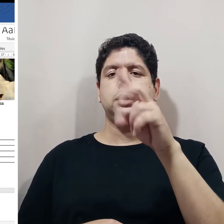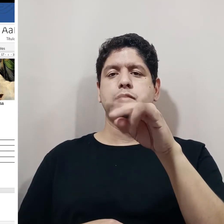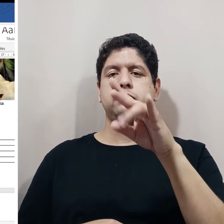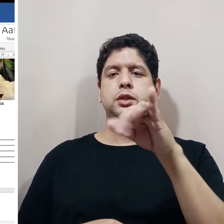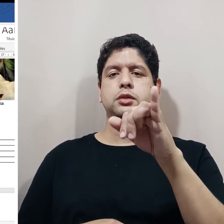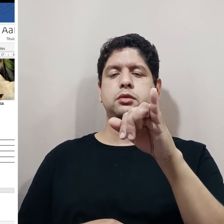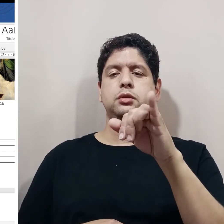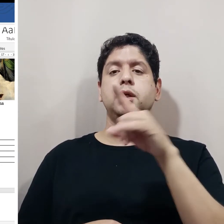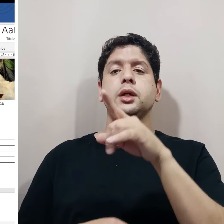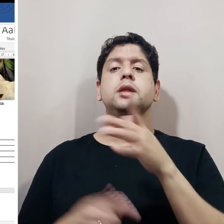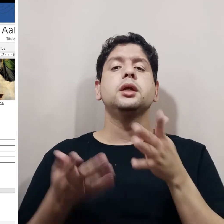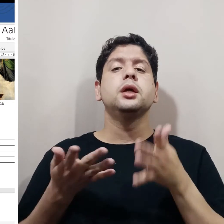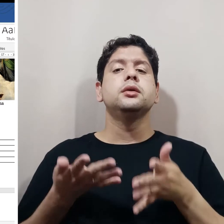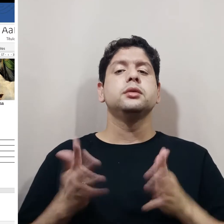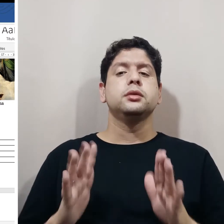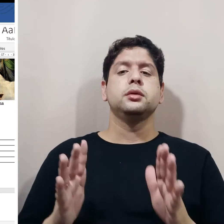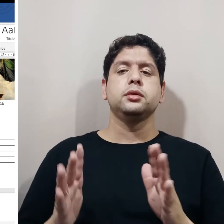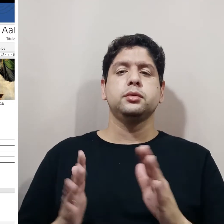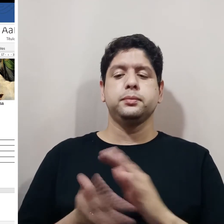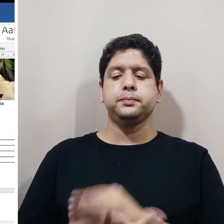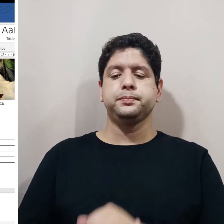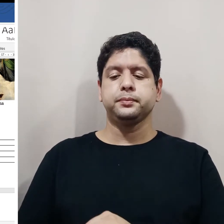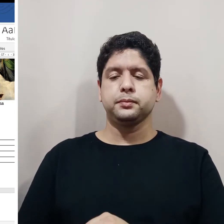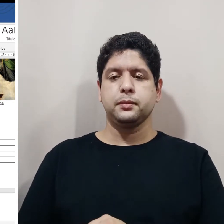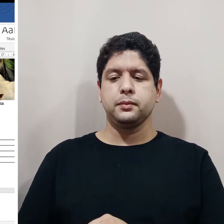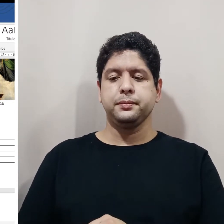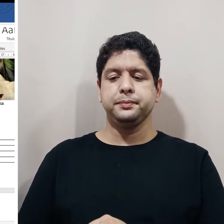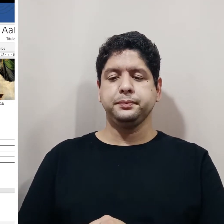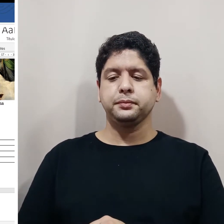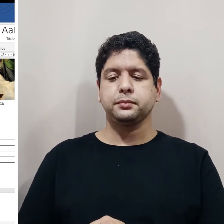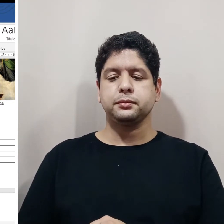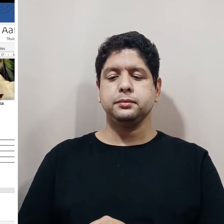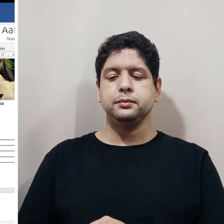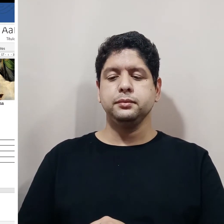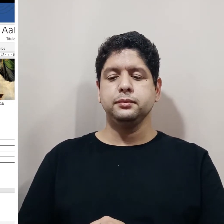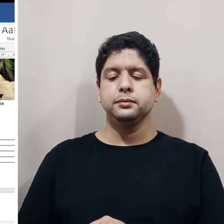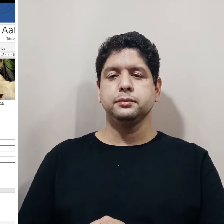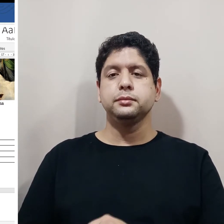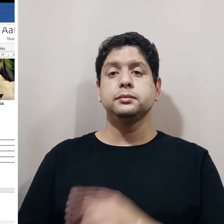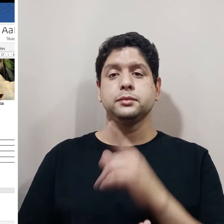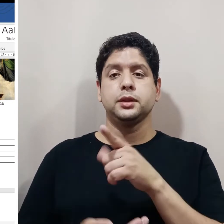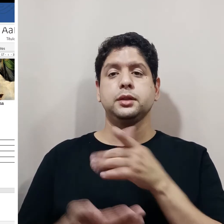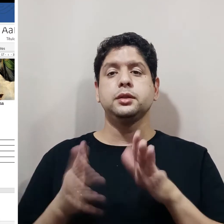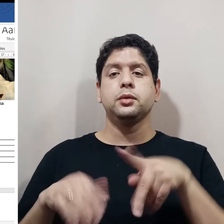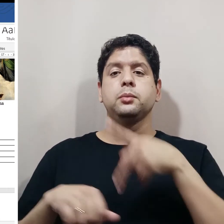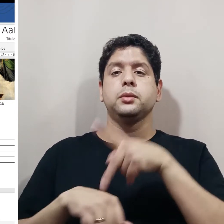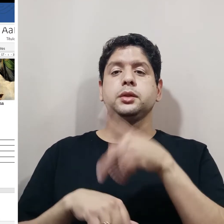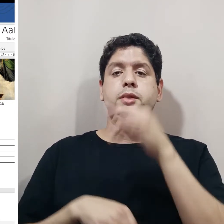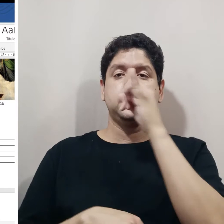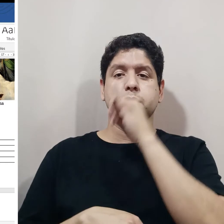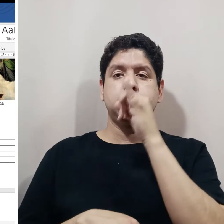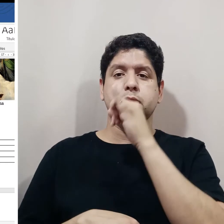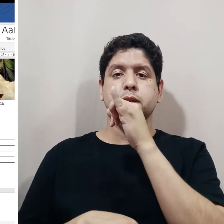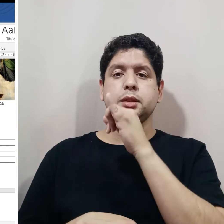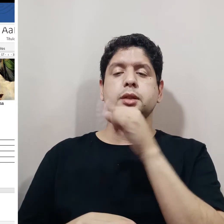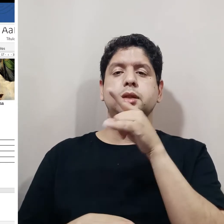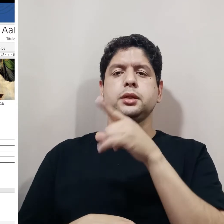falecimento, de morte, né? Então, no caso do Leonardo da Vinci, né, ele nasceu